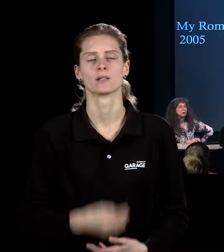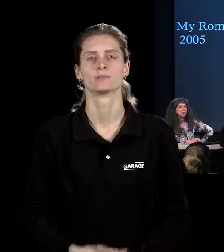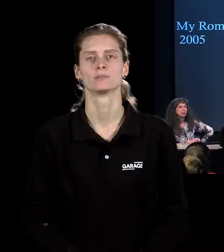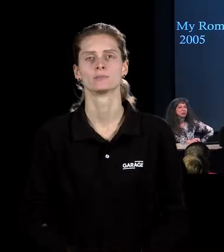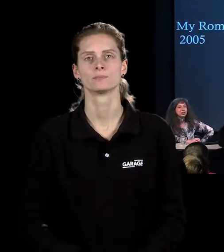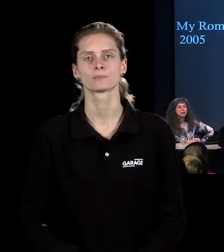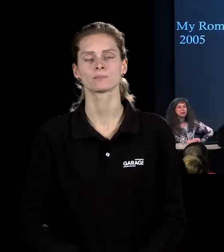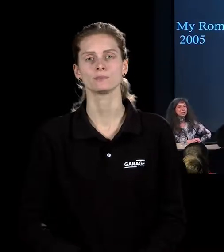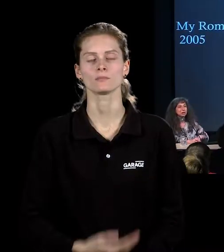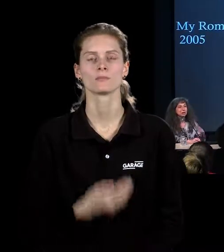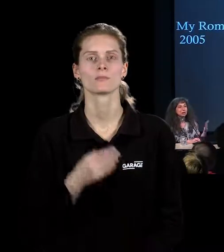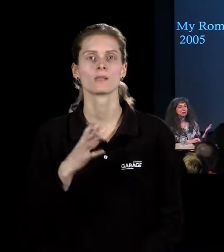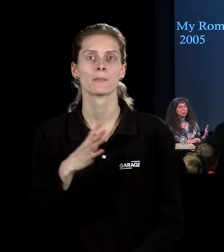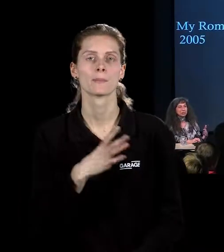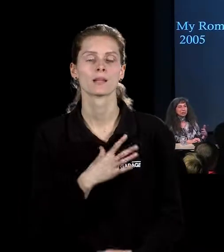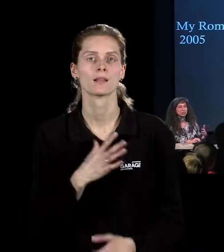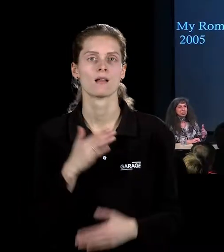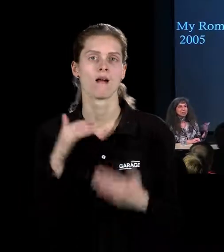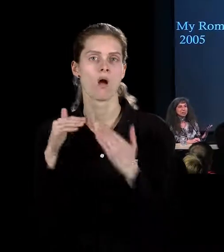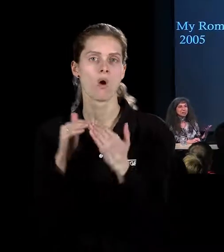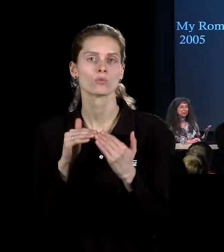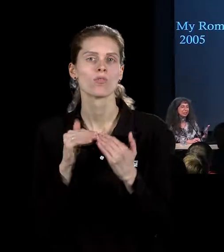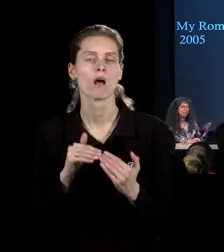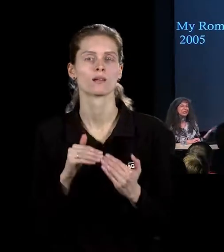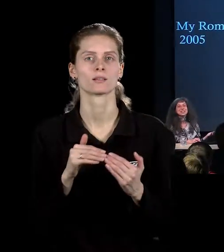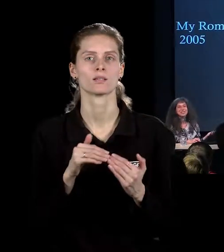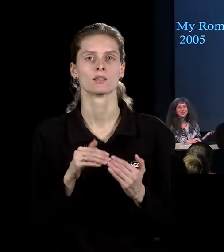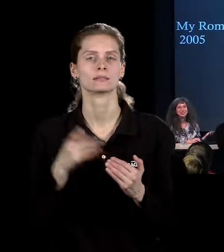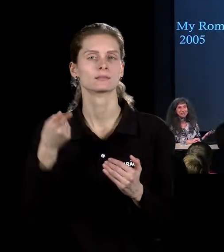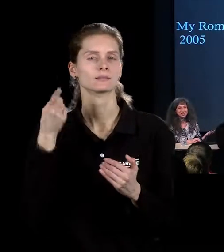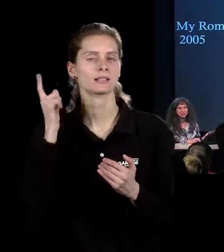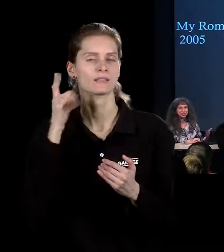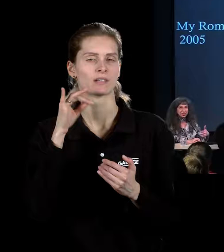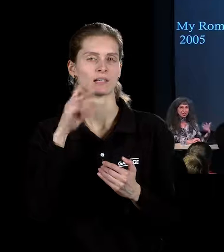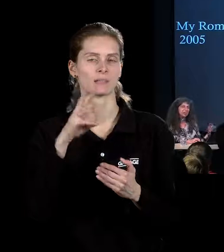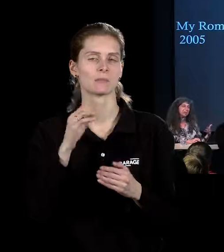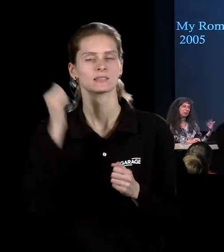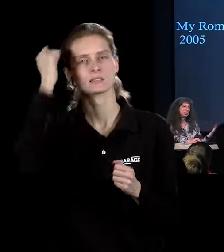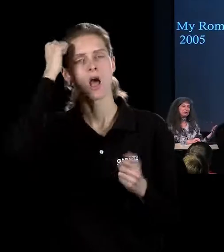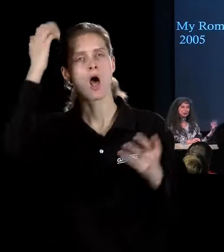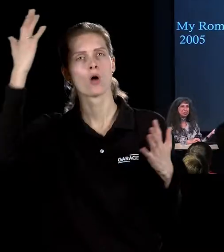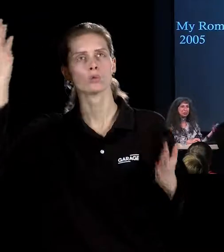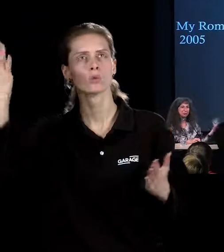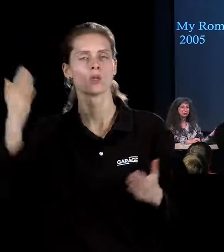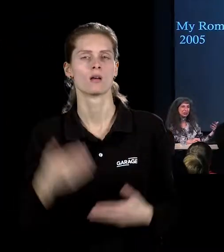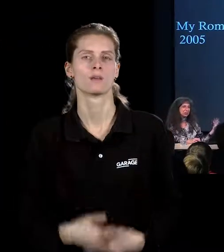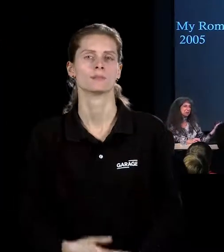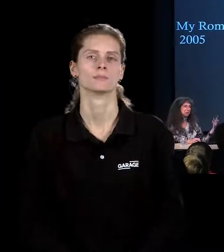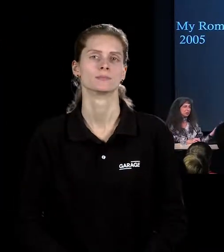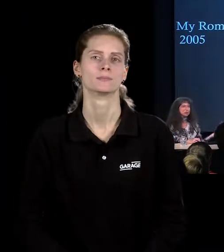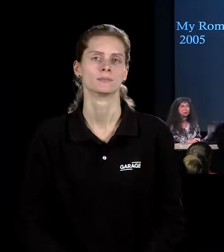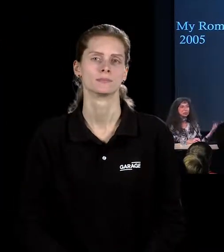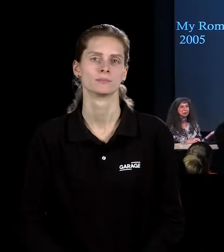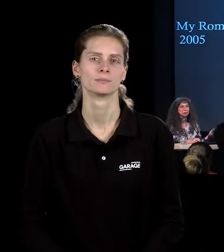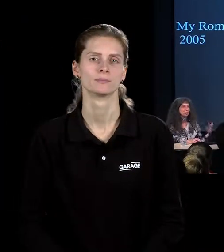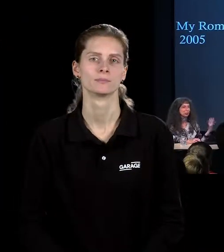мой Рим, который, естественно, был контактом и взаимодействием с древнеримскими статуями, где он на правах живой культуры, с которыми он